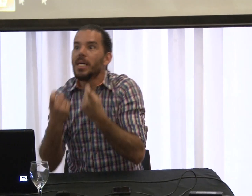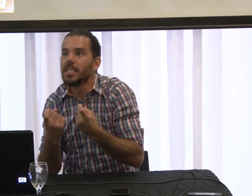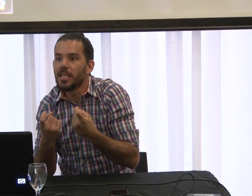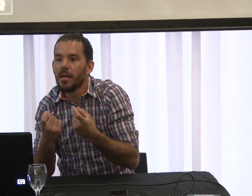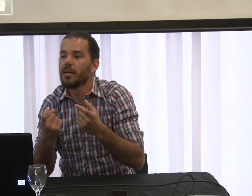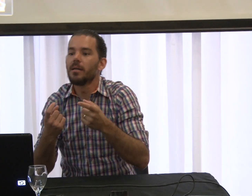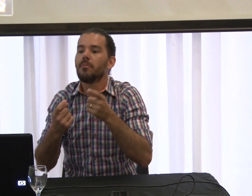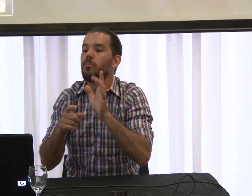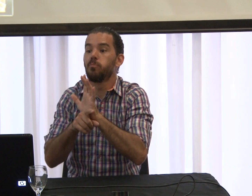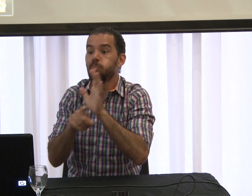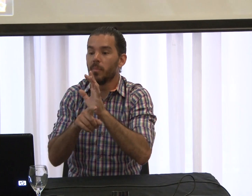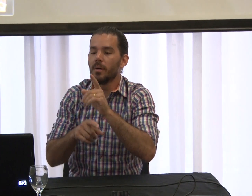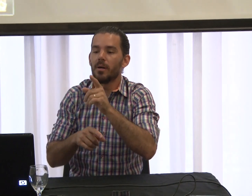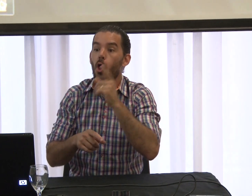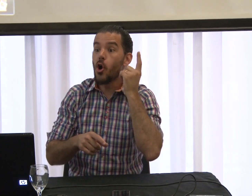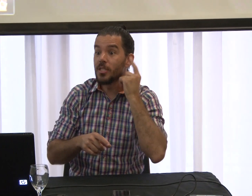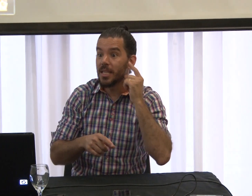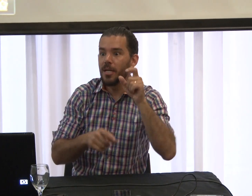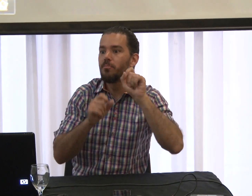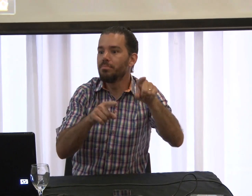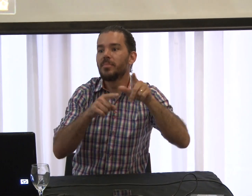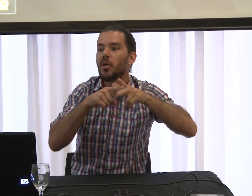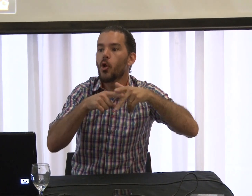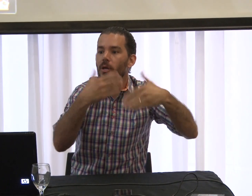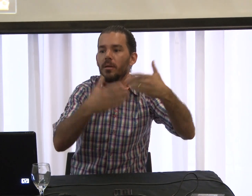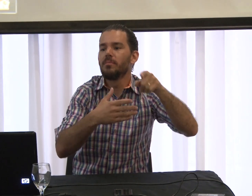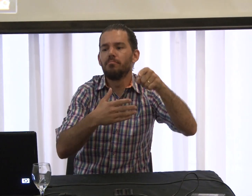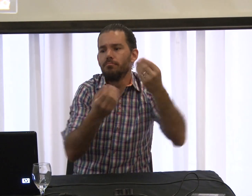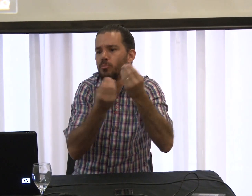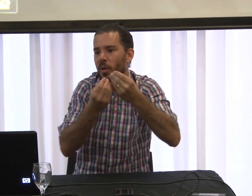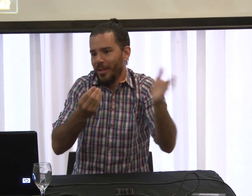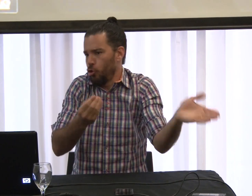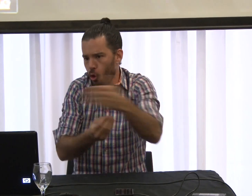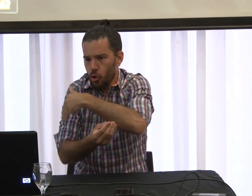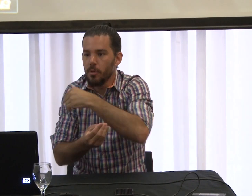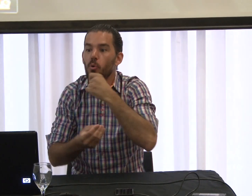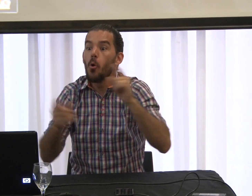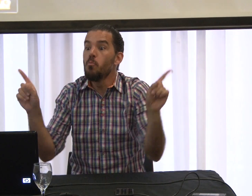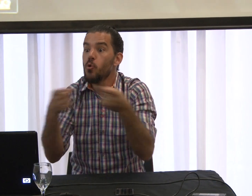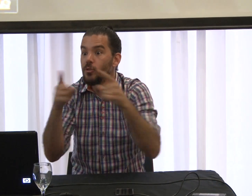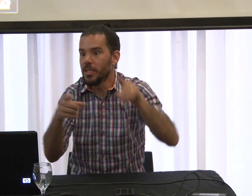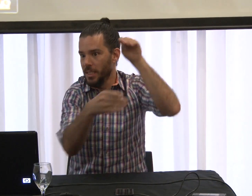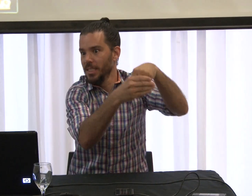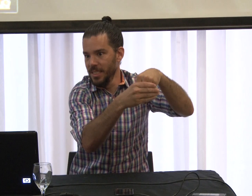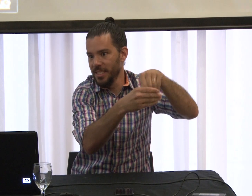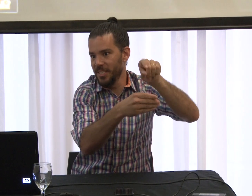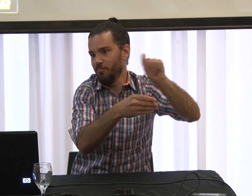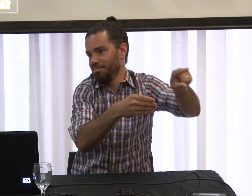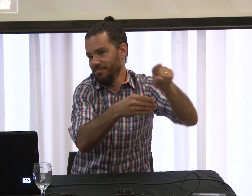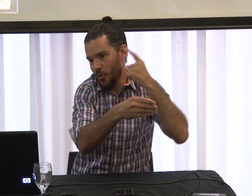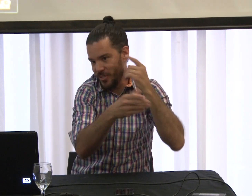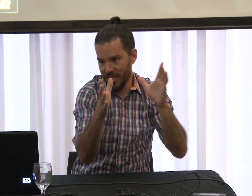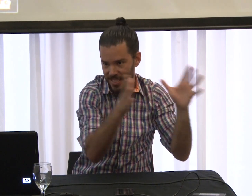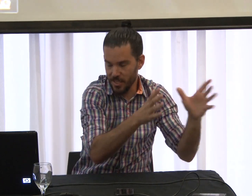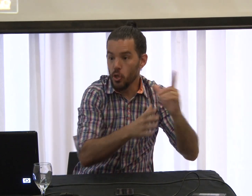como que no lo necesitamos o sí lo necesitamos, pero los oyentes por lo general siempre saben todo sobre el tema de tecnología, más relacionado con el tema